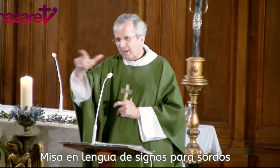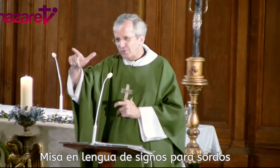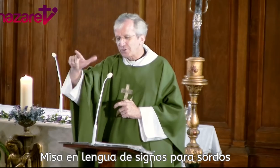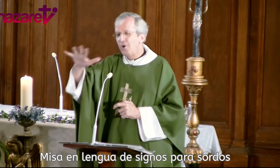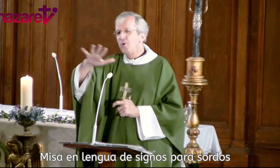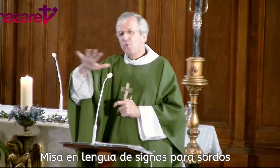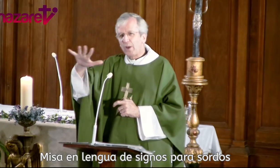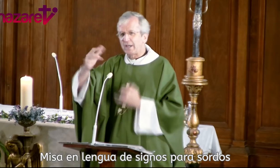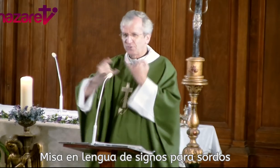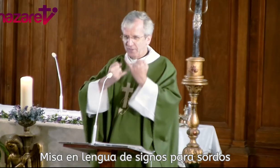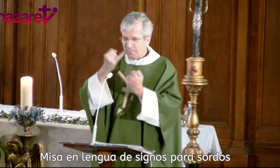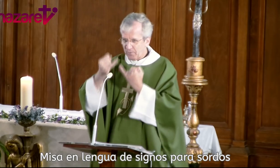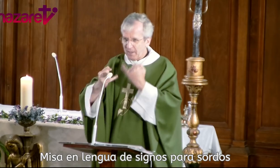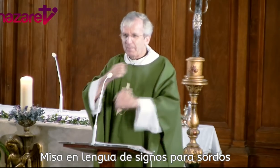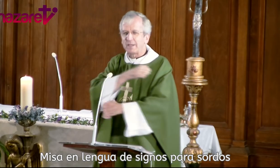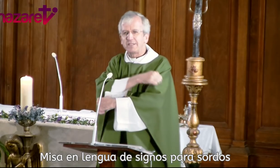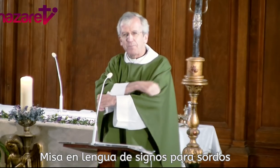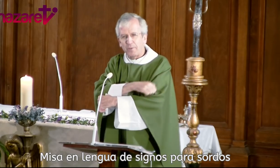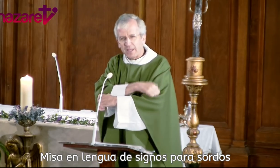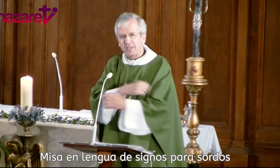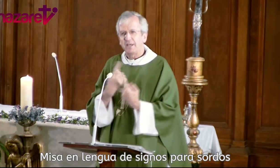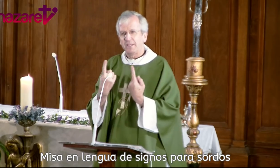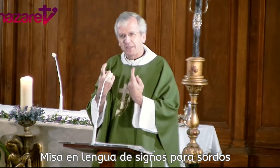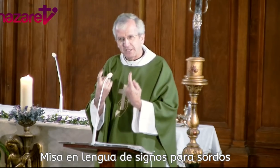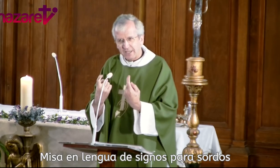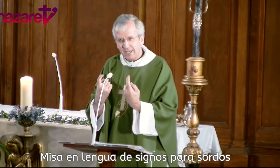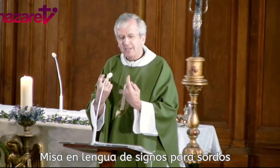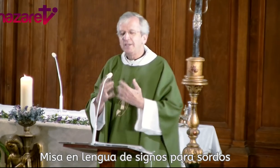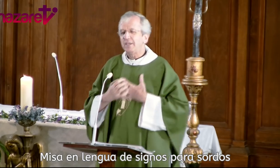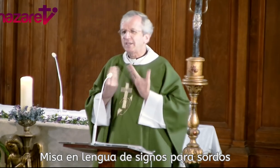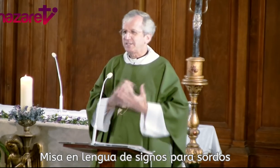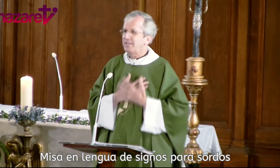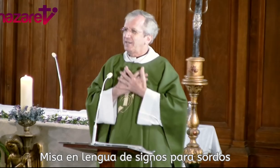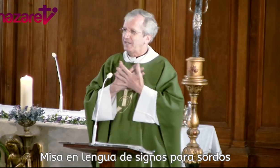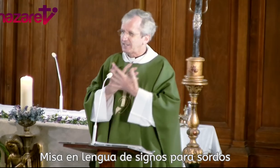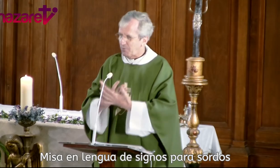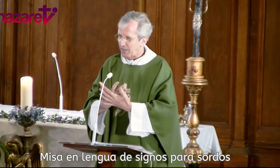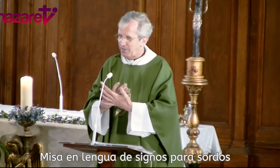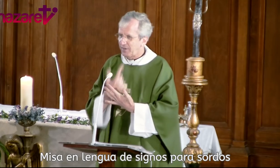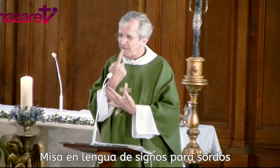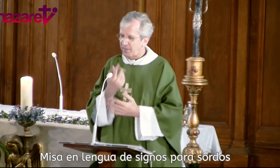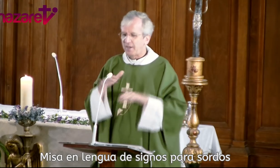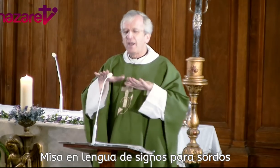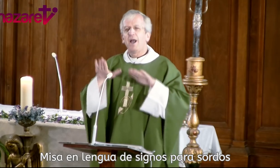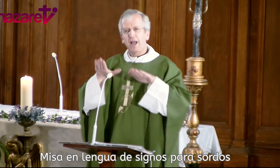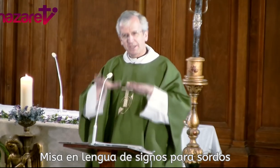lejanos, lugares donde hay problemas de pobreza, de necesidad, y que sienten esa vocación y dicen: aquí